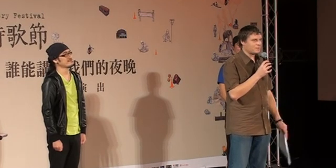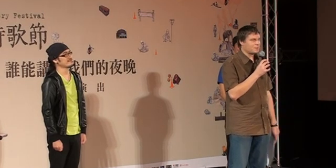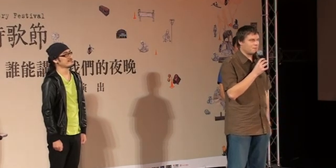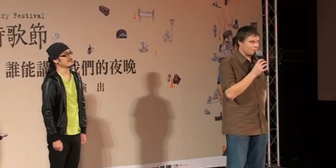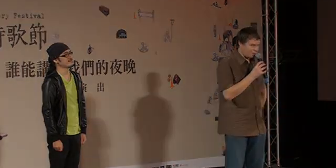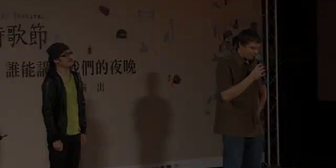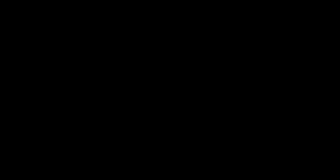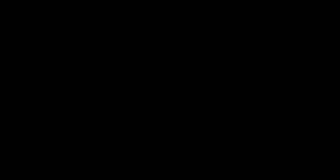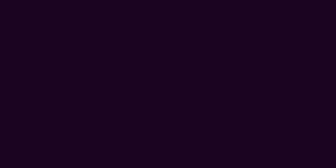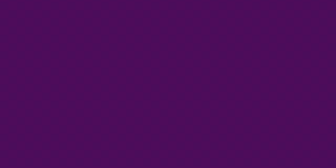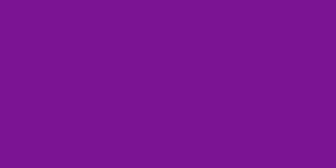Thank you.